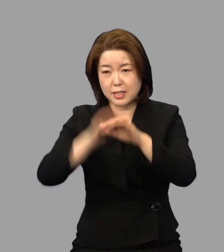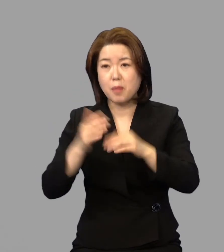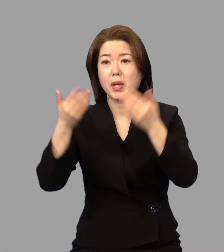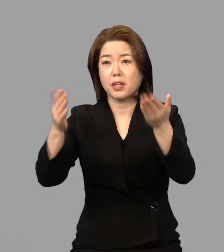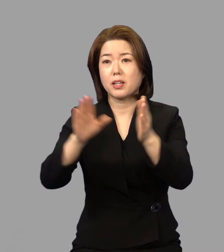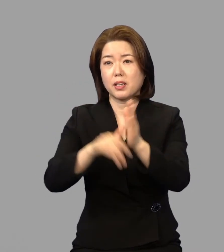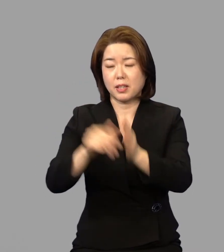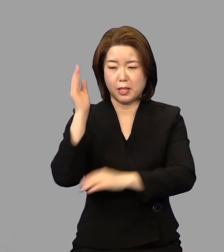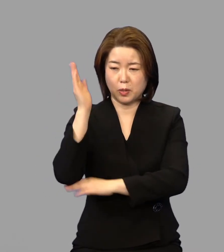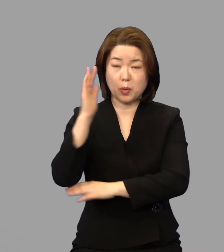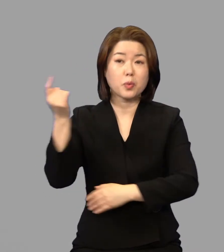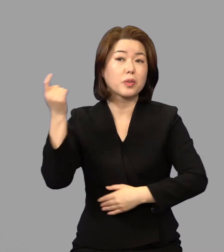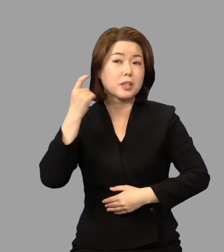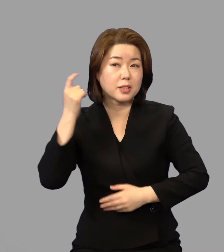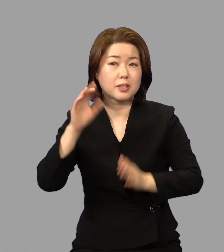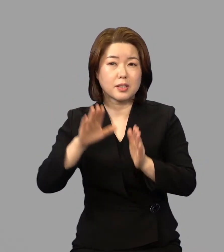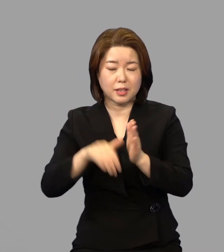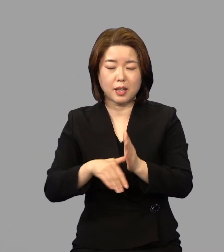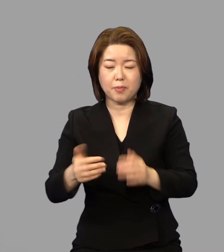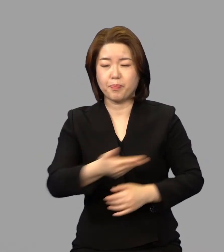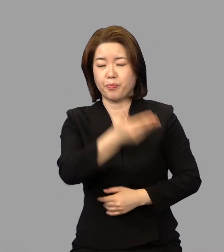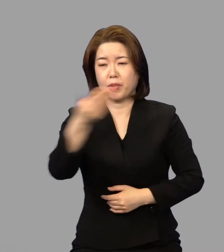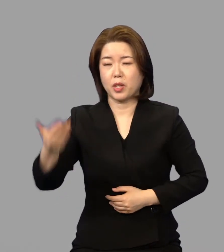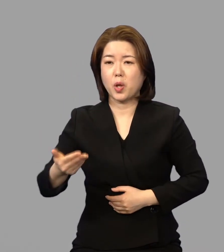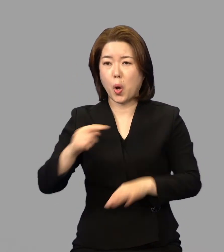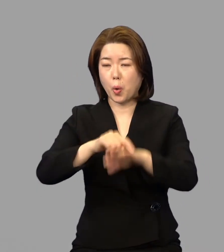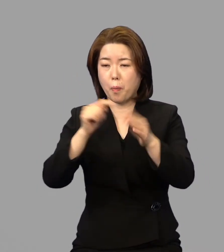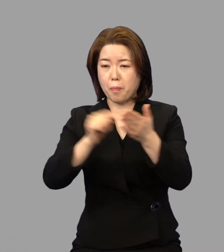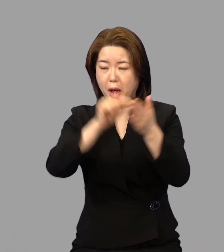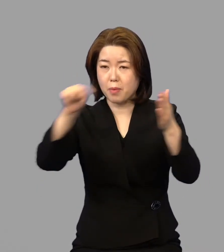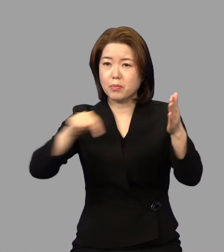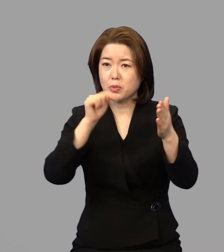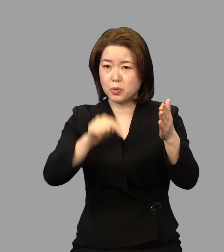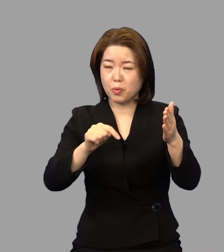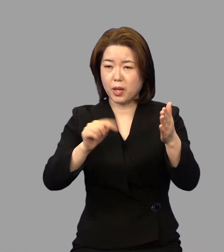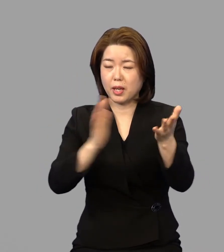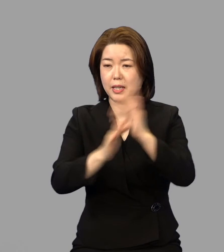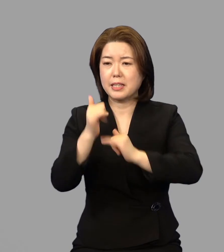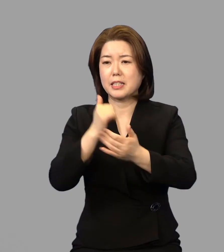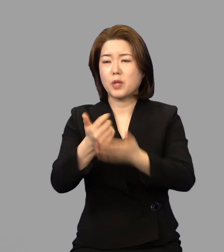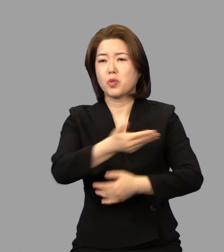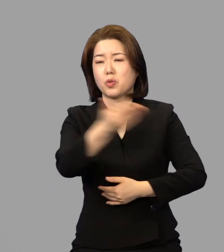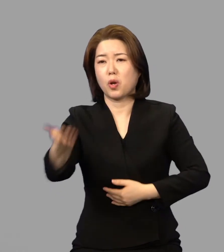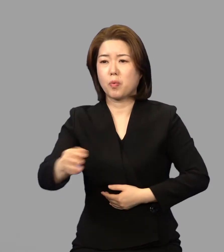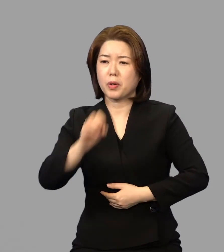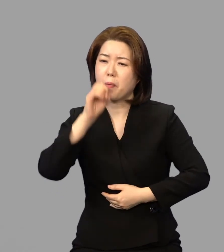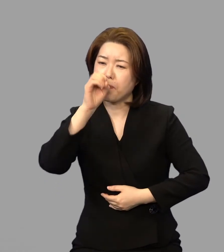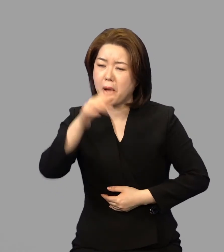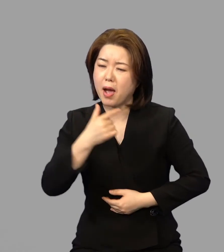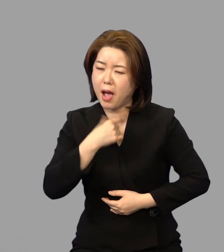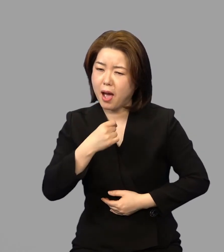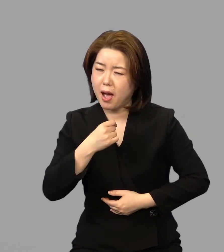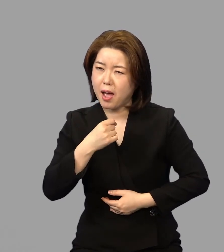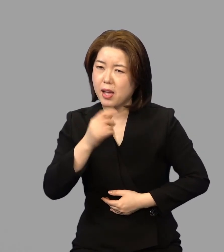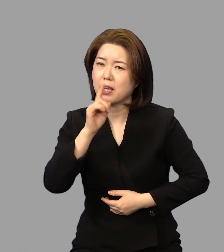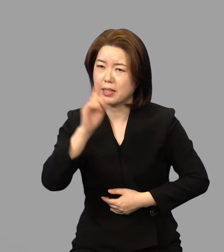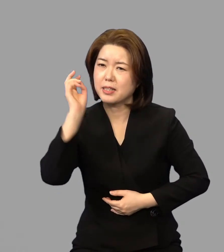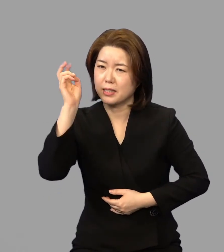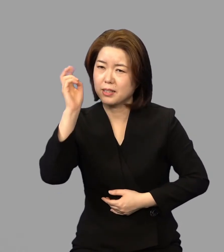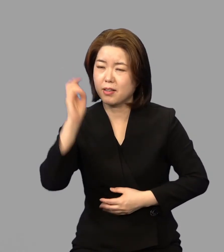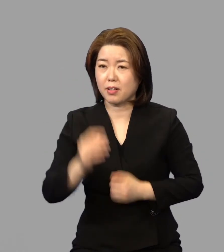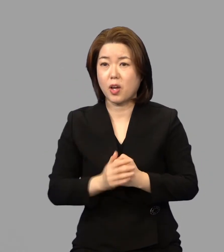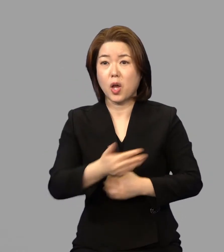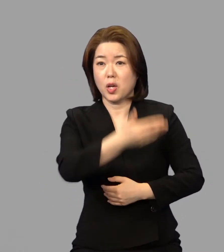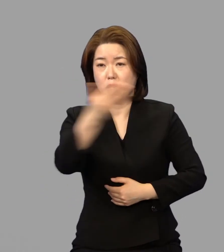설교 들으면서 여러분의 마음속에 예수님께서 여러분에게 하고 싶은 말씀을 하셨을 거예요.